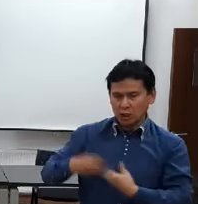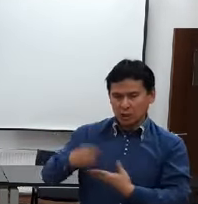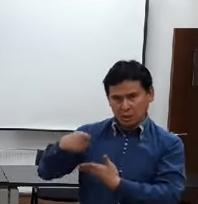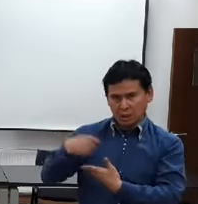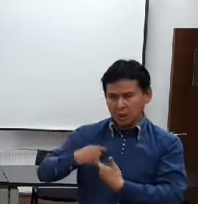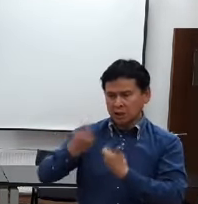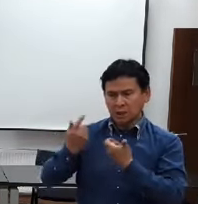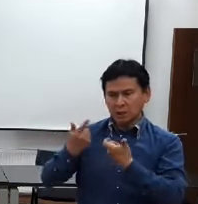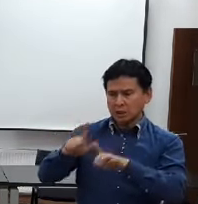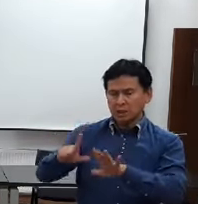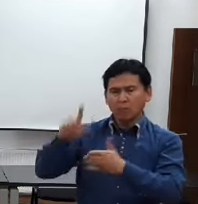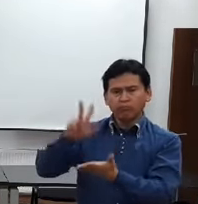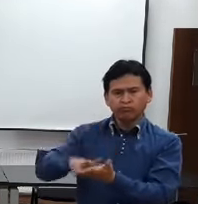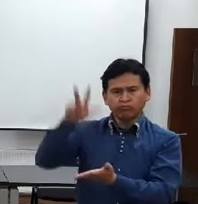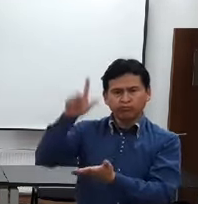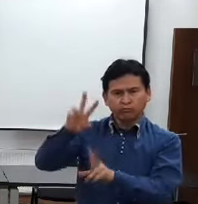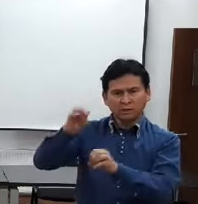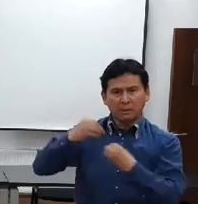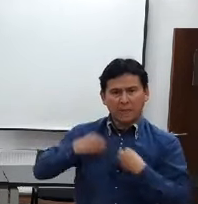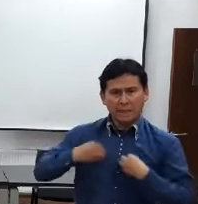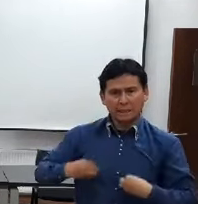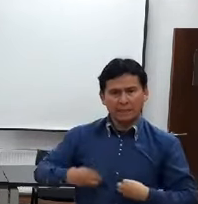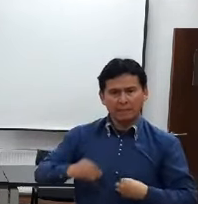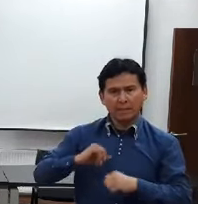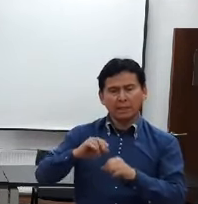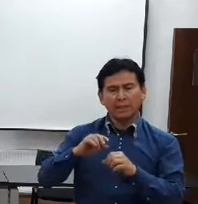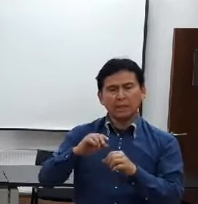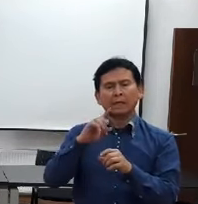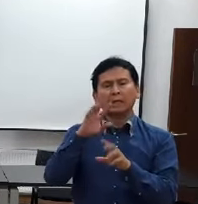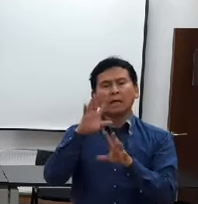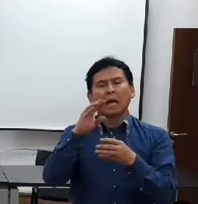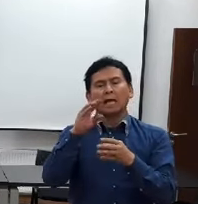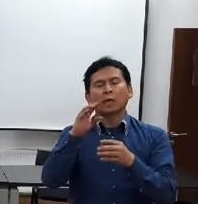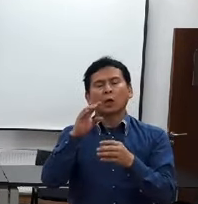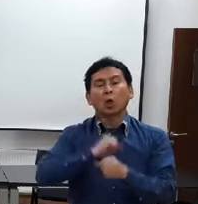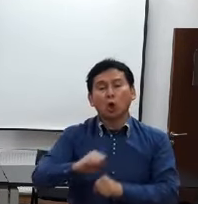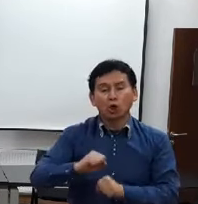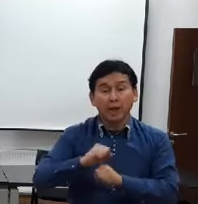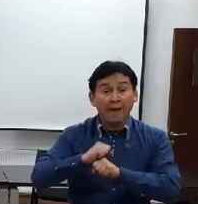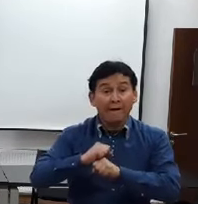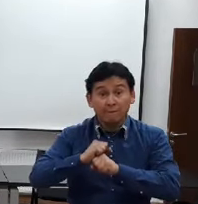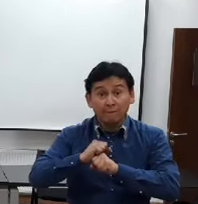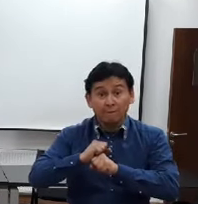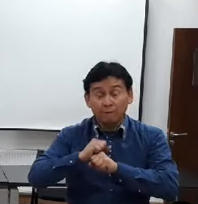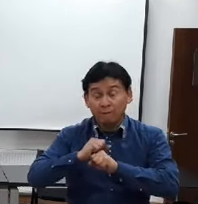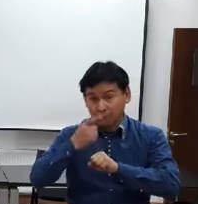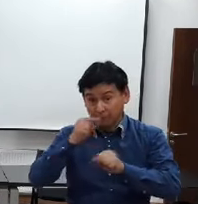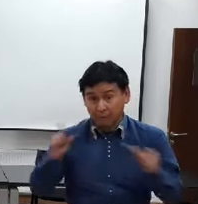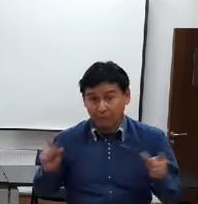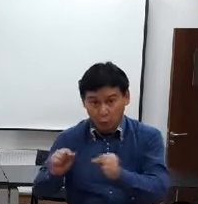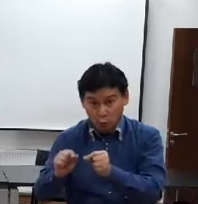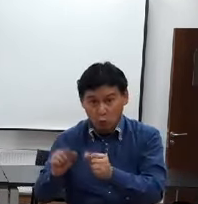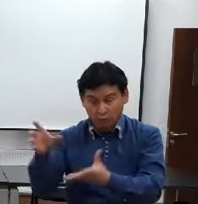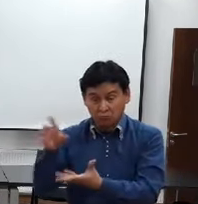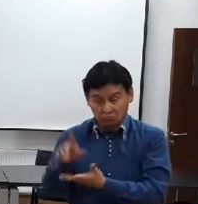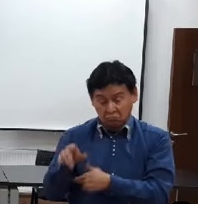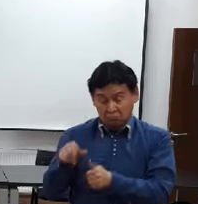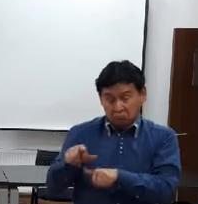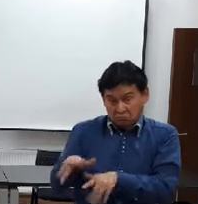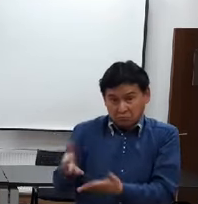certificar a través de un examen serológico de anticuerpos que confirma nuevamente el COVID